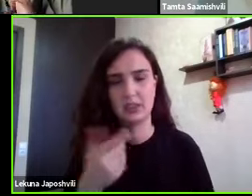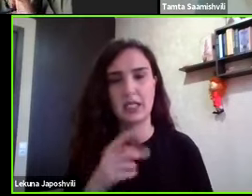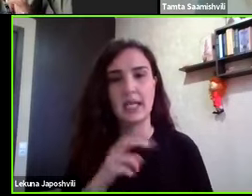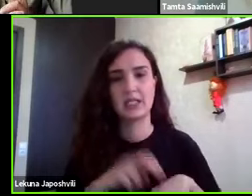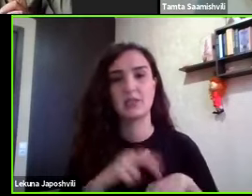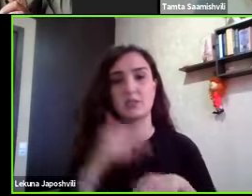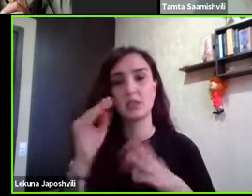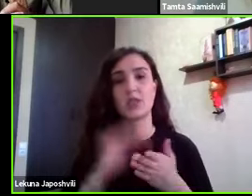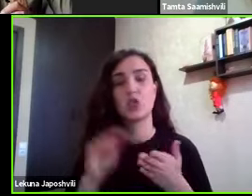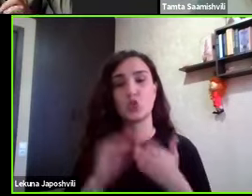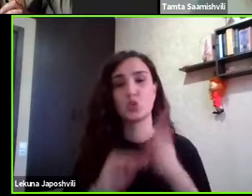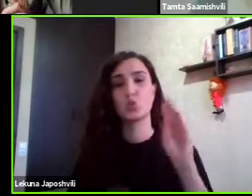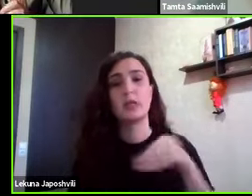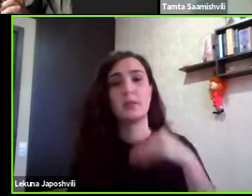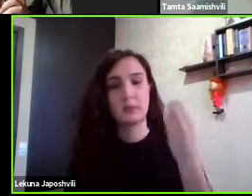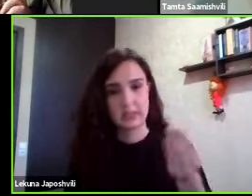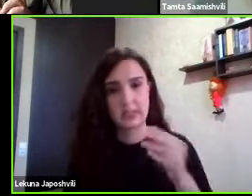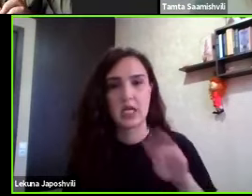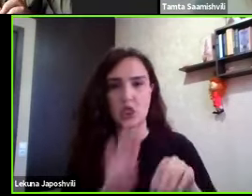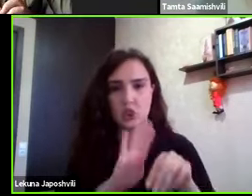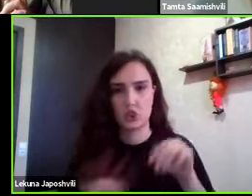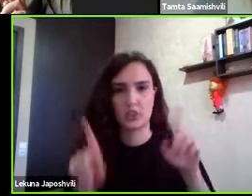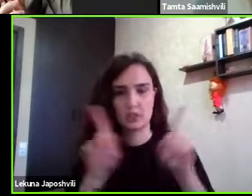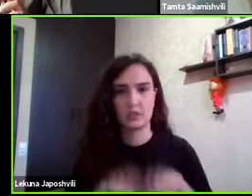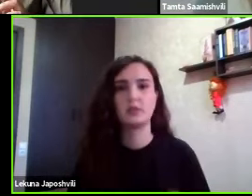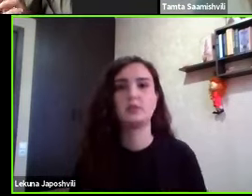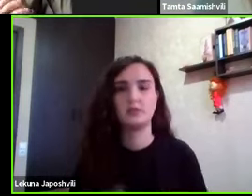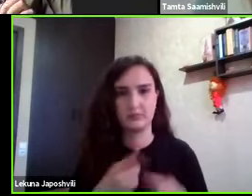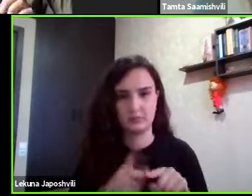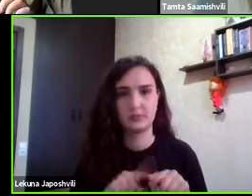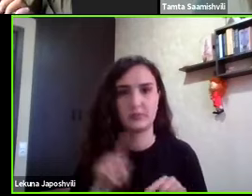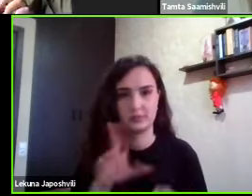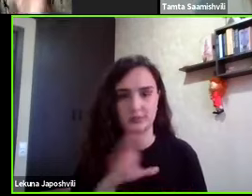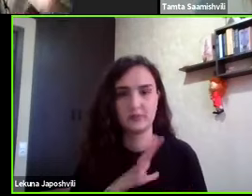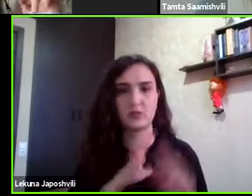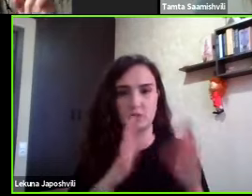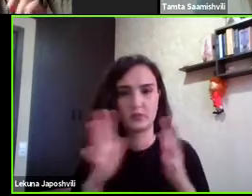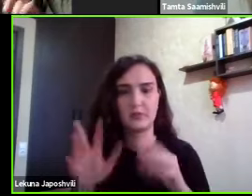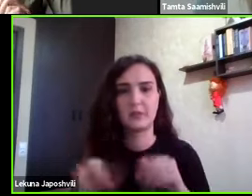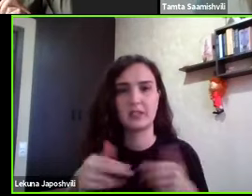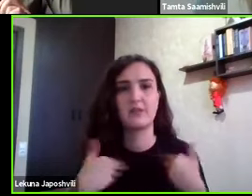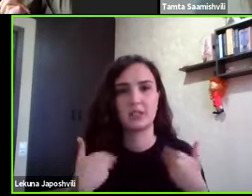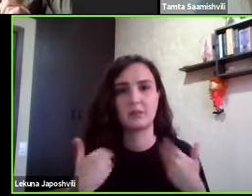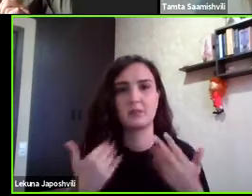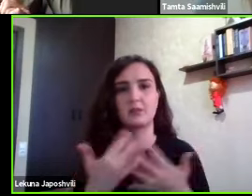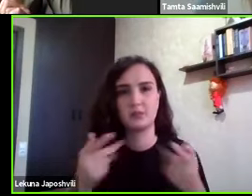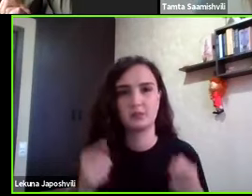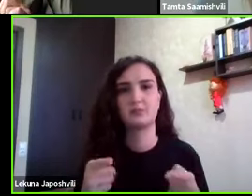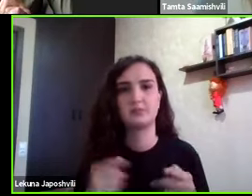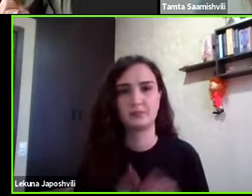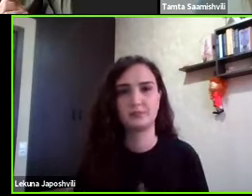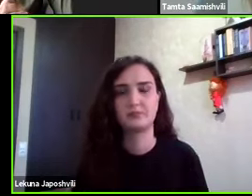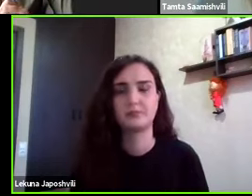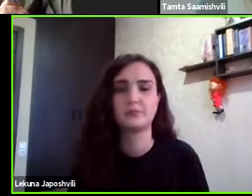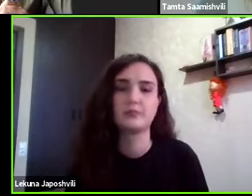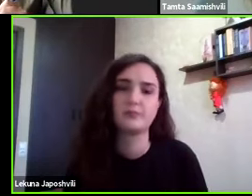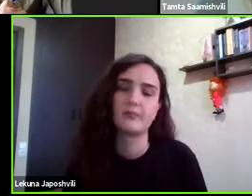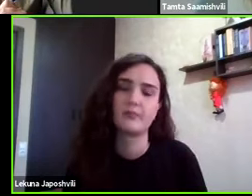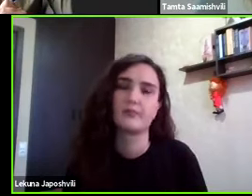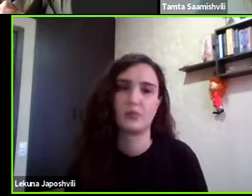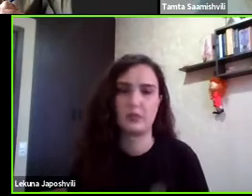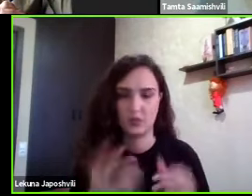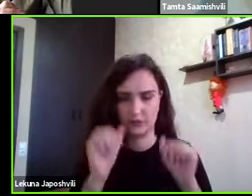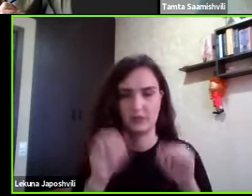ექიმის დანიშნულების გარეშეც. ანუ ეს არის გამონაკლისი ვიტამინების ციდან არის გამონაკლისი, რომელიც